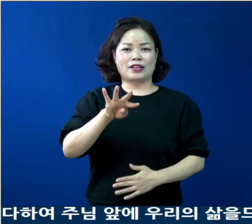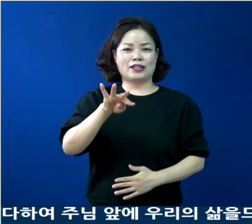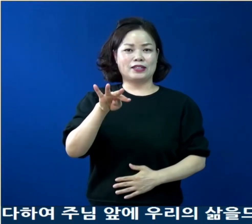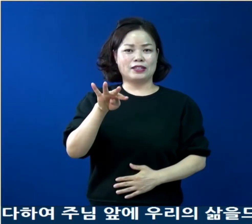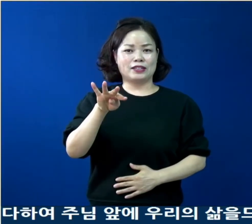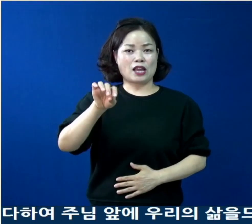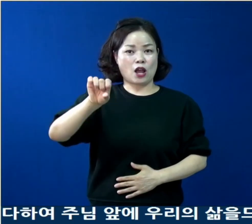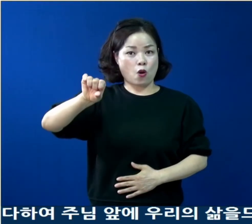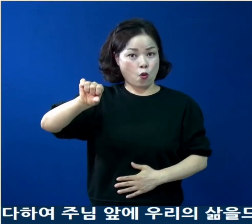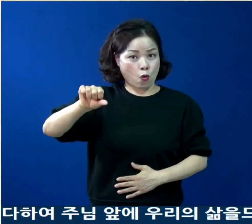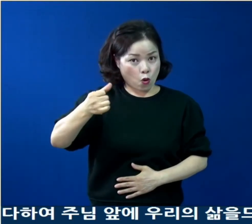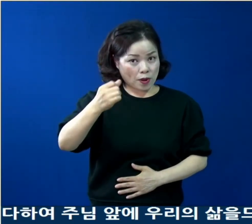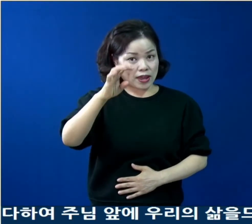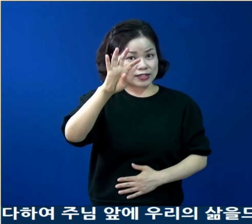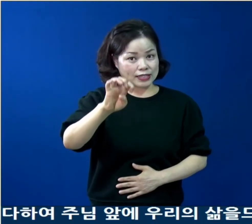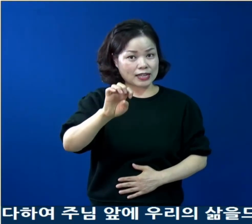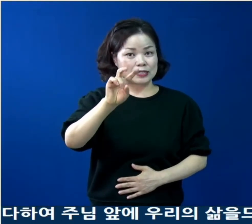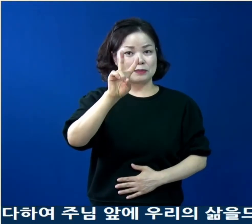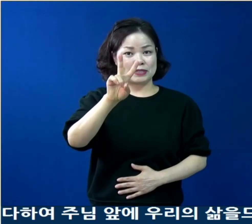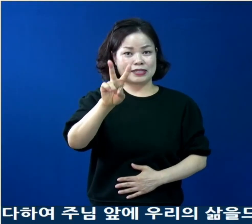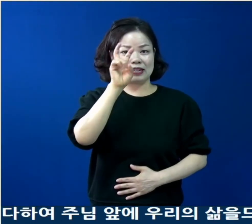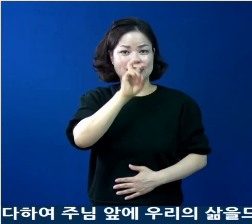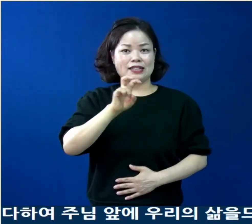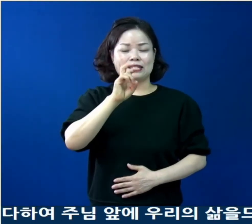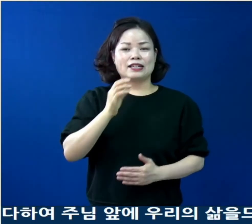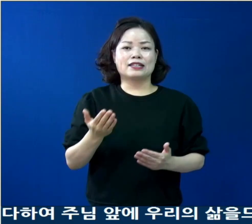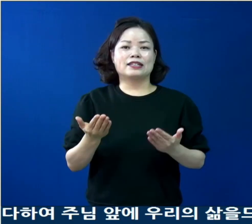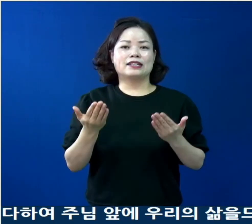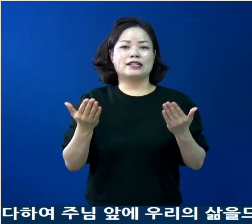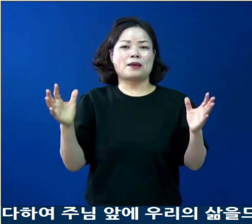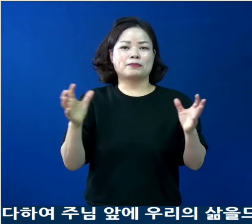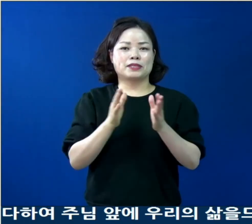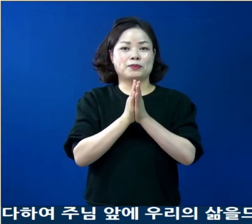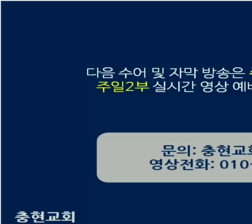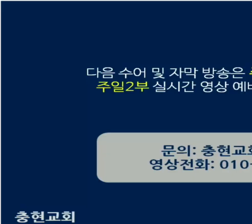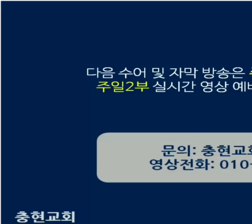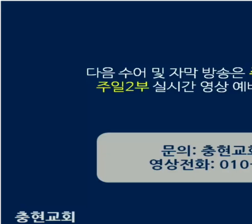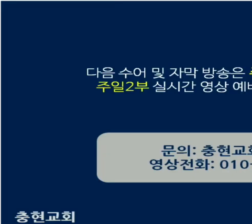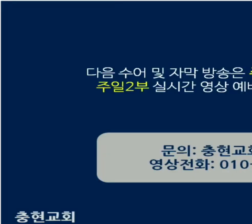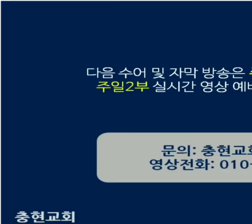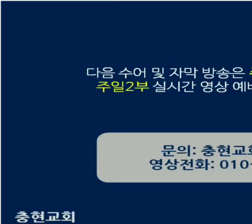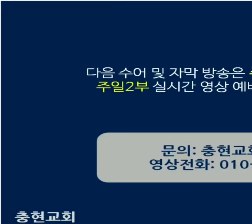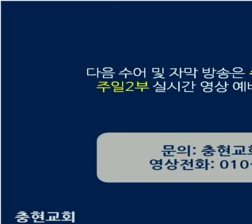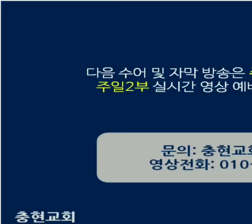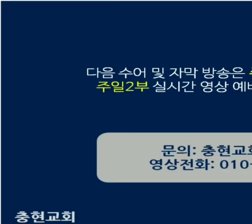542장 찬양하신 후에 합심기도 하겠습니다.